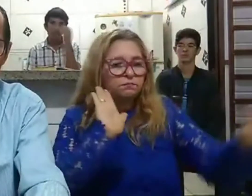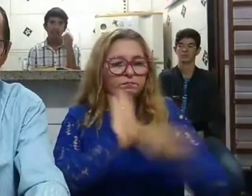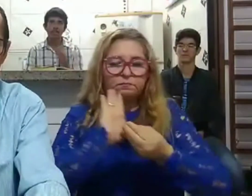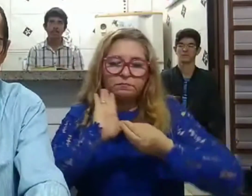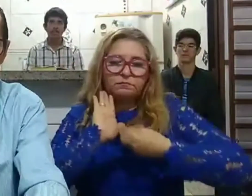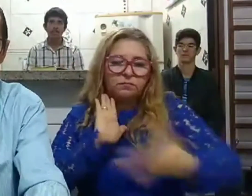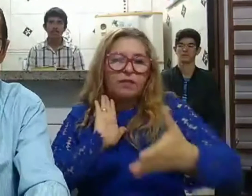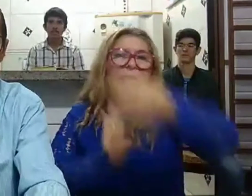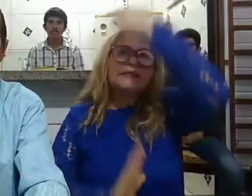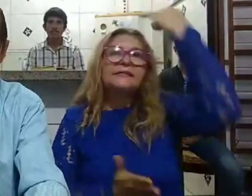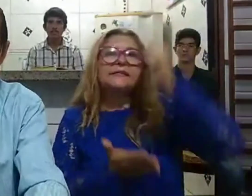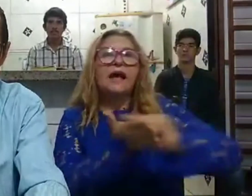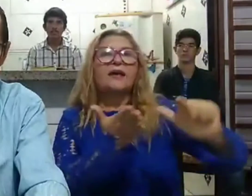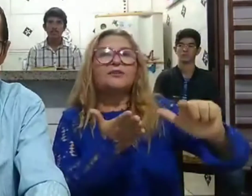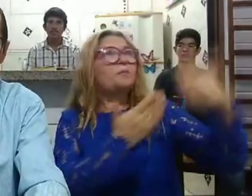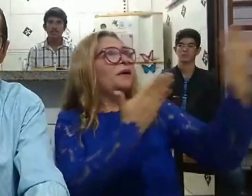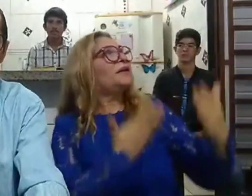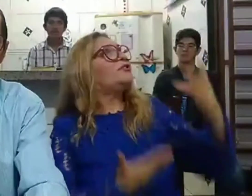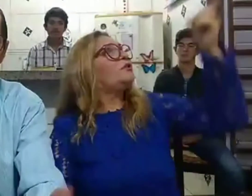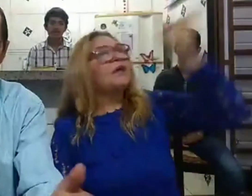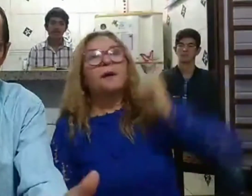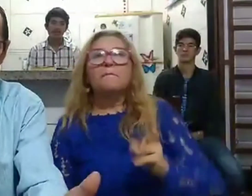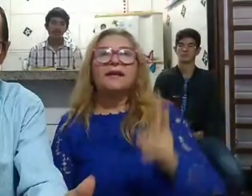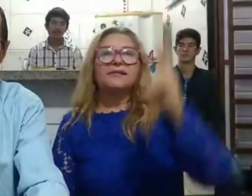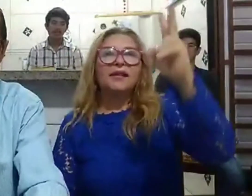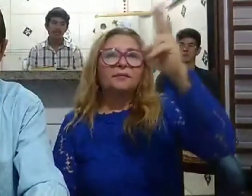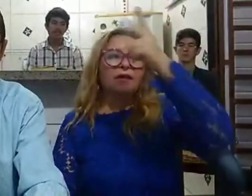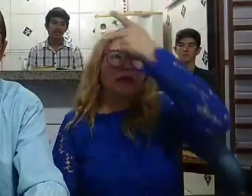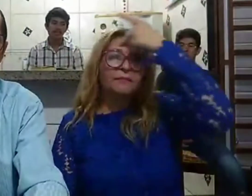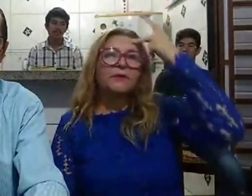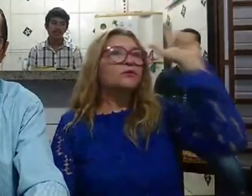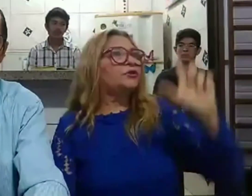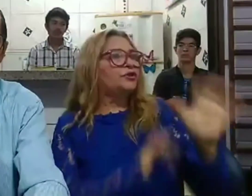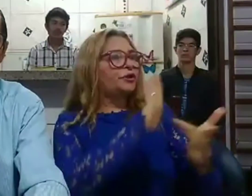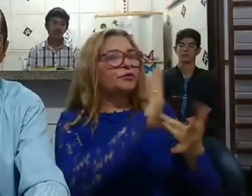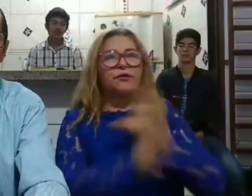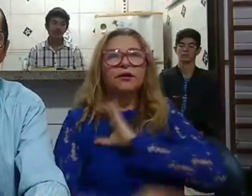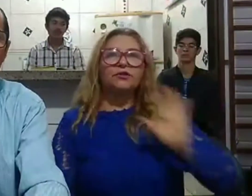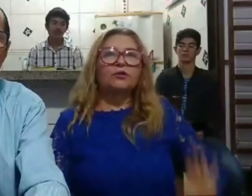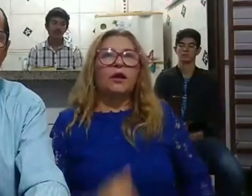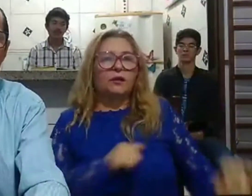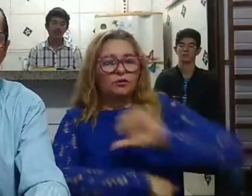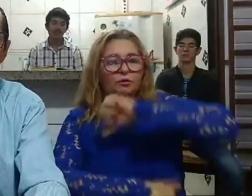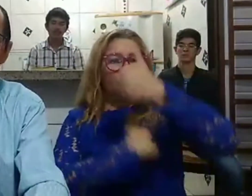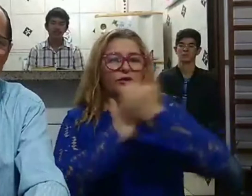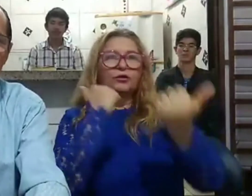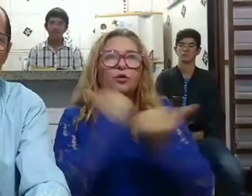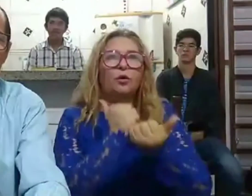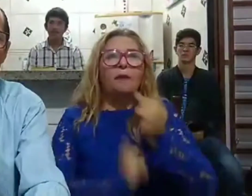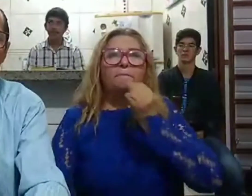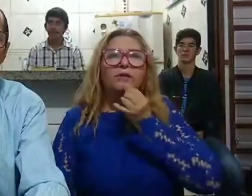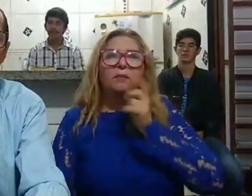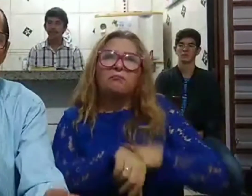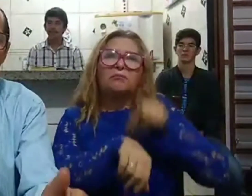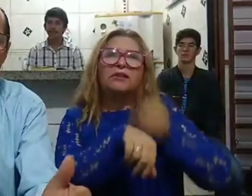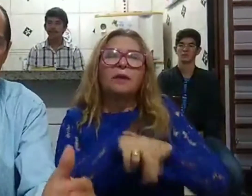santo perante Deus para sempre na pessoa de Jesus Cristo. Não é que ele esteja todo o